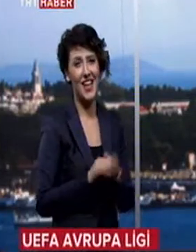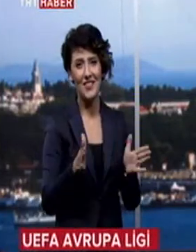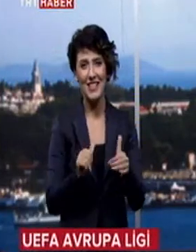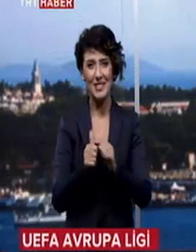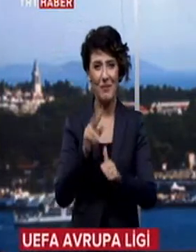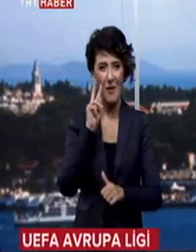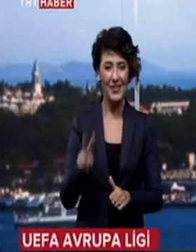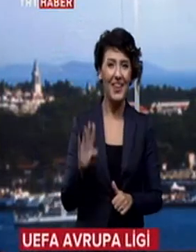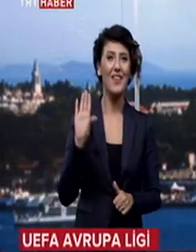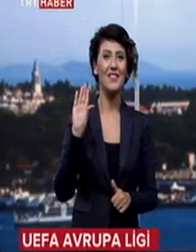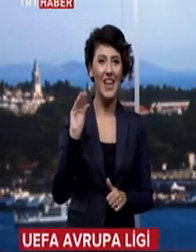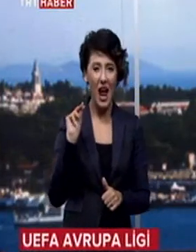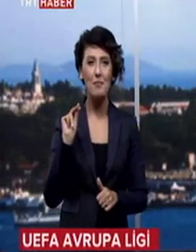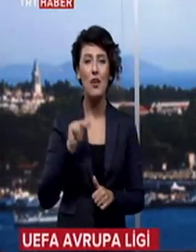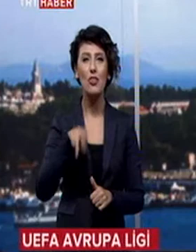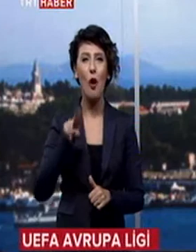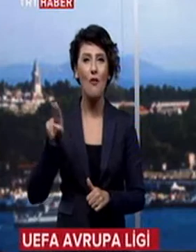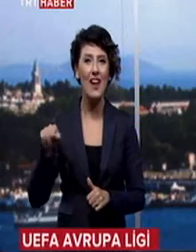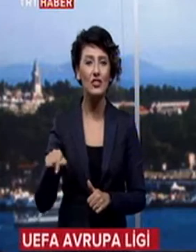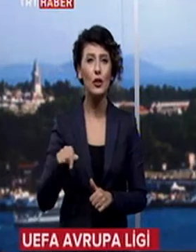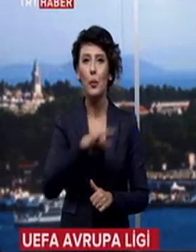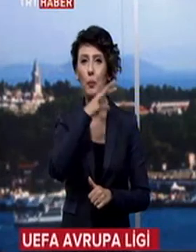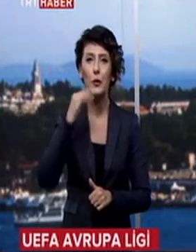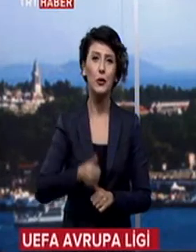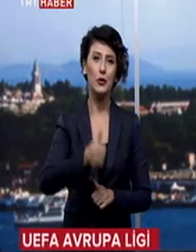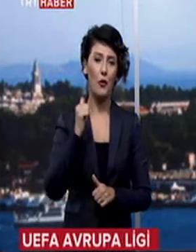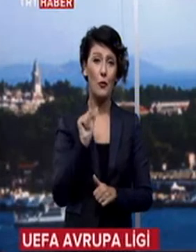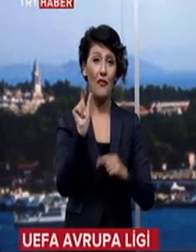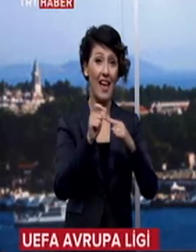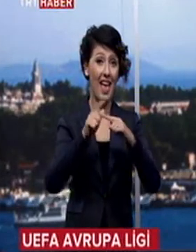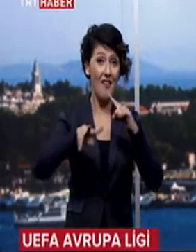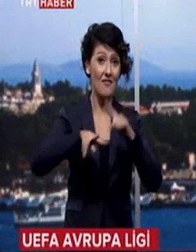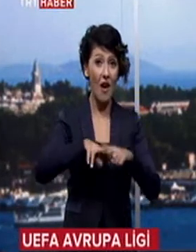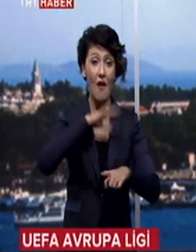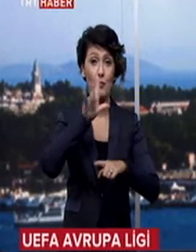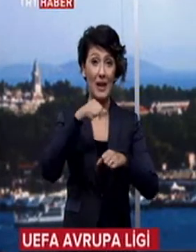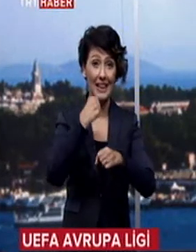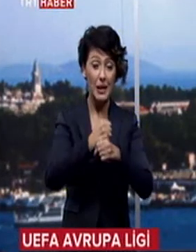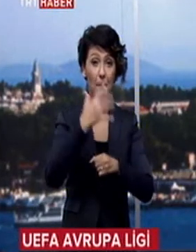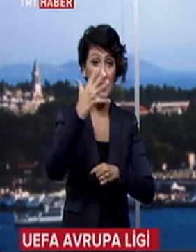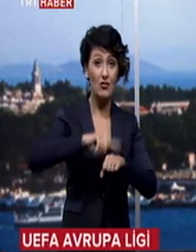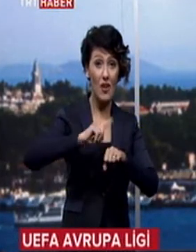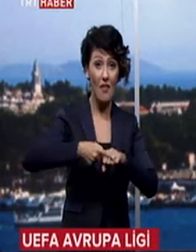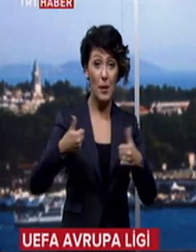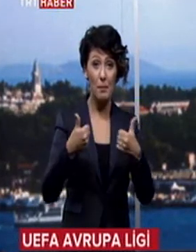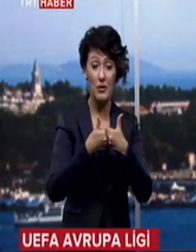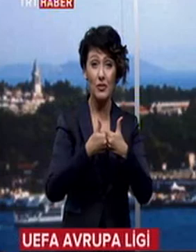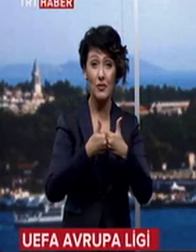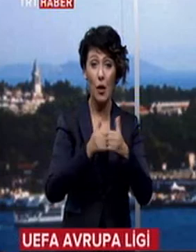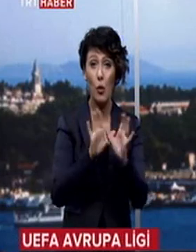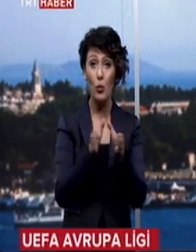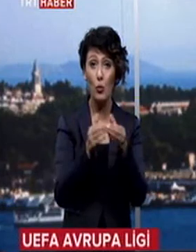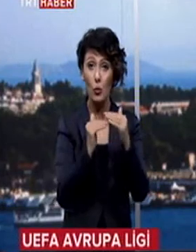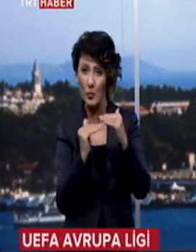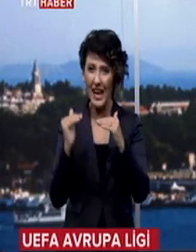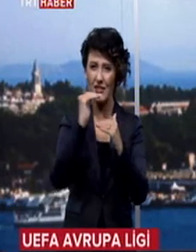Ve spor. Fenerbahçe Norveç'ten mutlu döndü. UEFA Avrupa Ligi 5. hafta